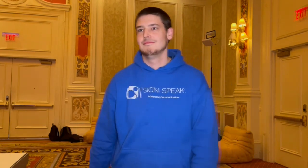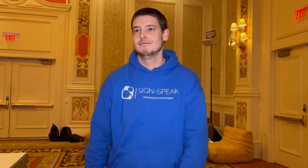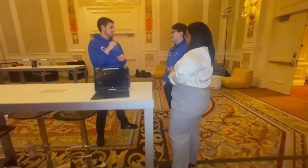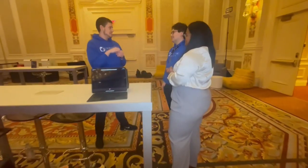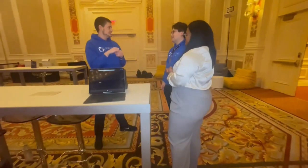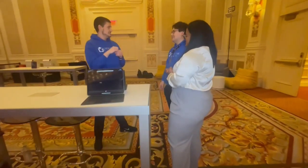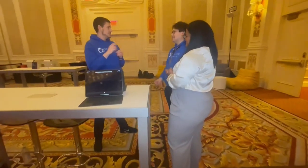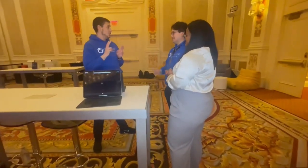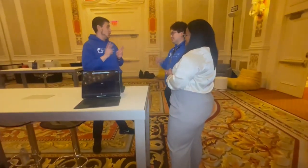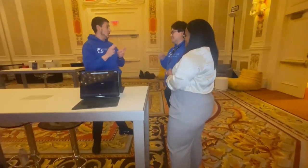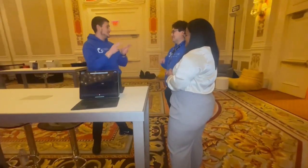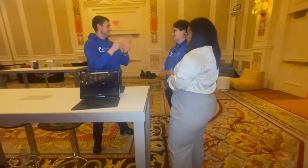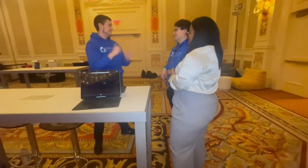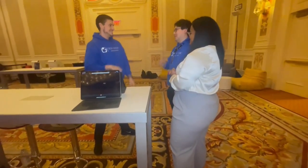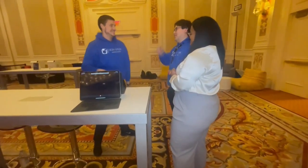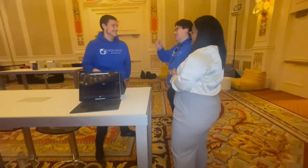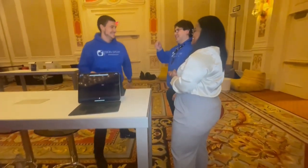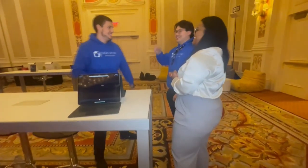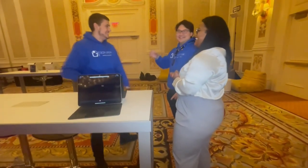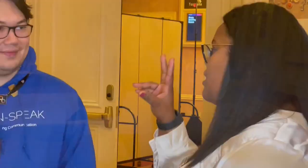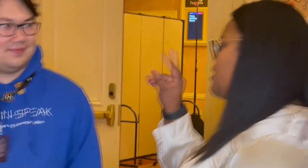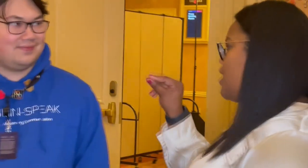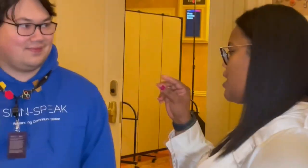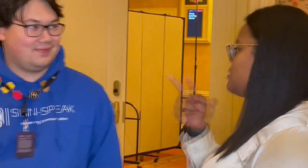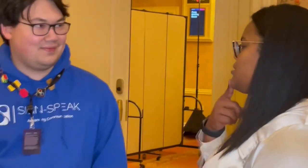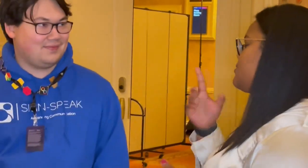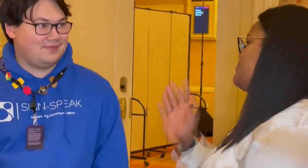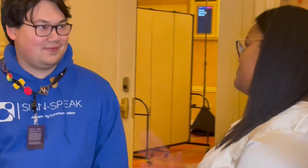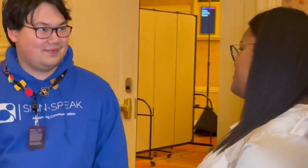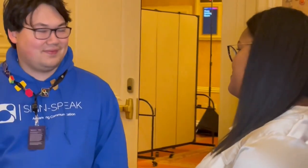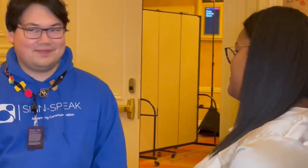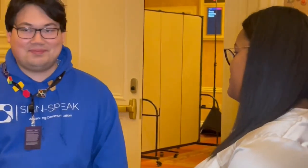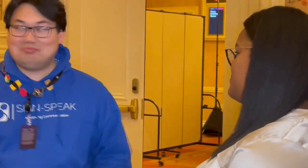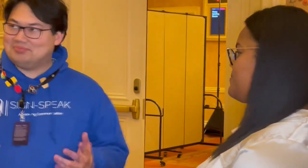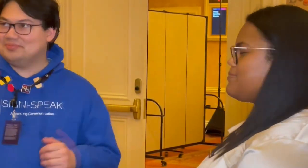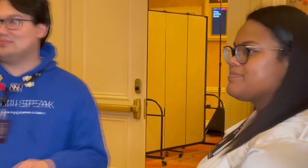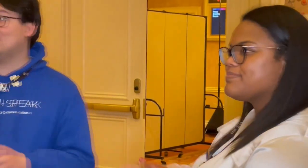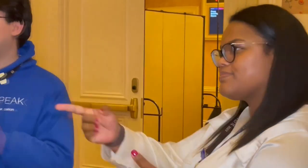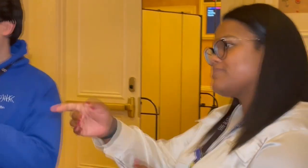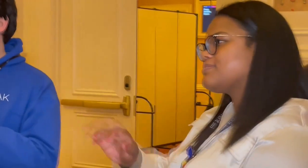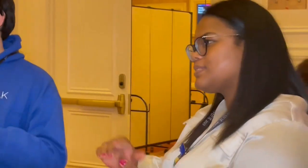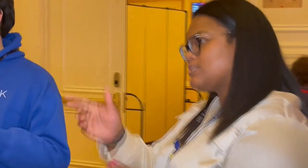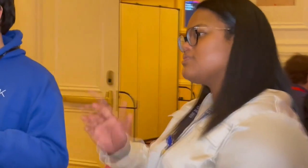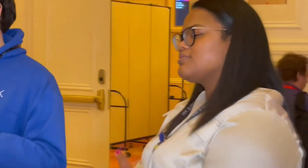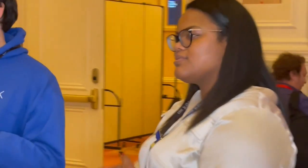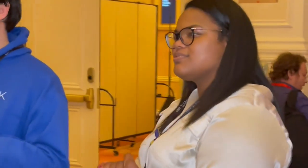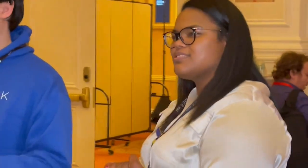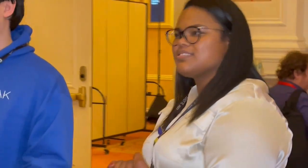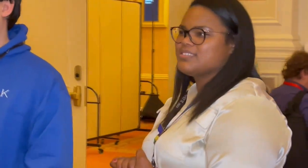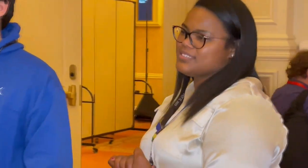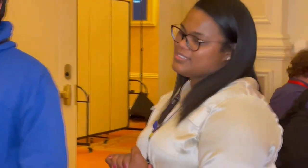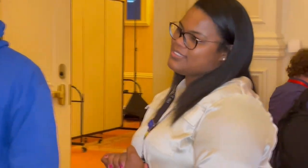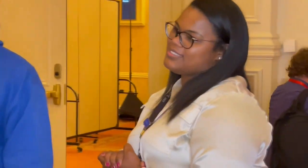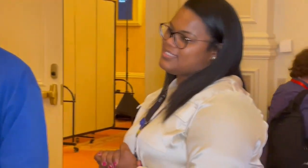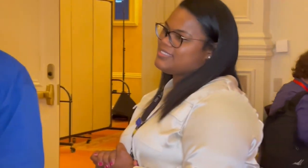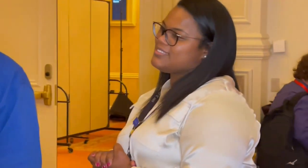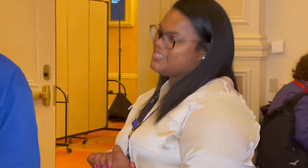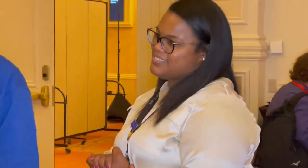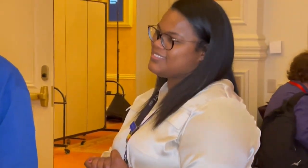En esta aventura empresarial, Payano se ha unido a su amigo Kelly y a Nicholas Wickens y los tres andan en búsqueda de inversores que